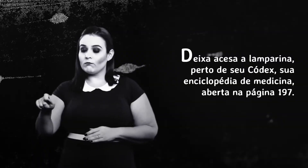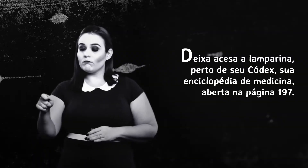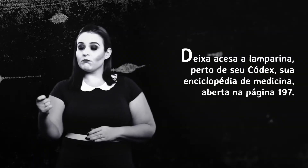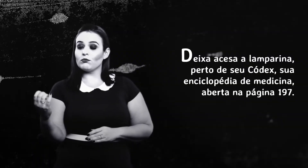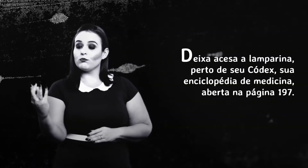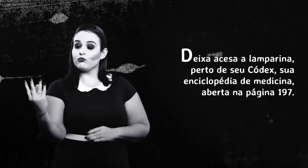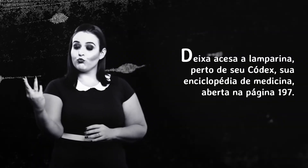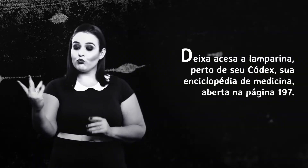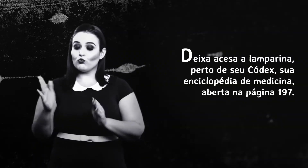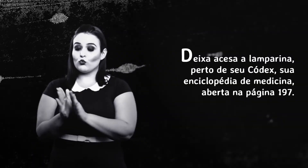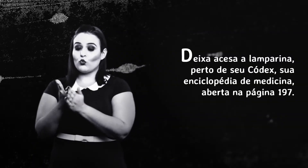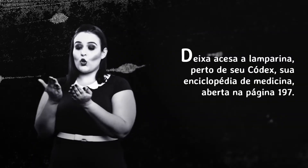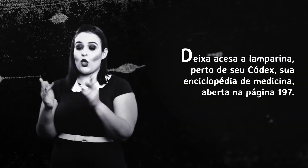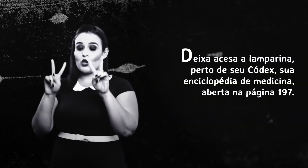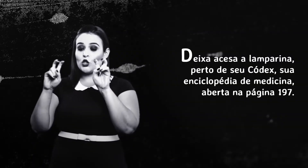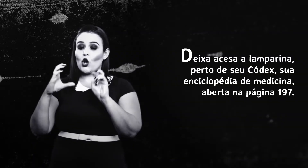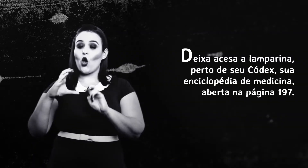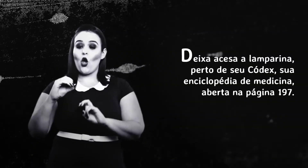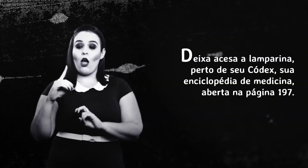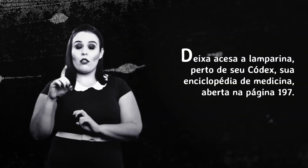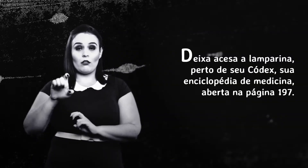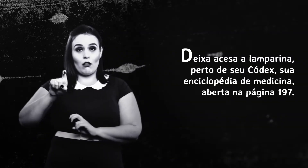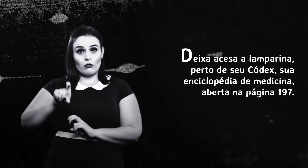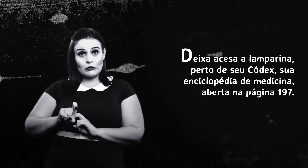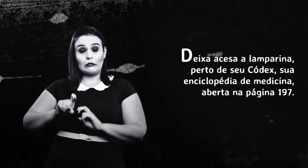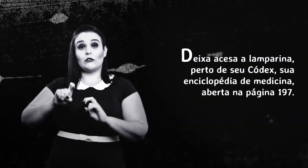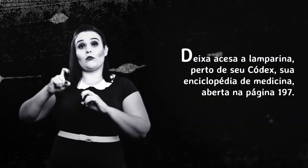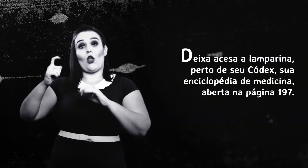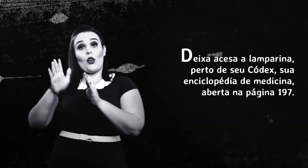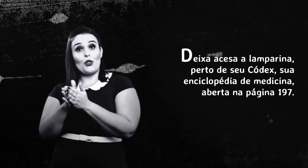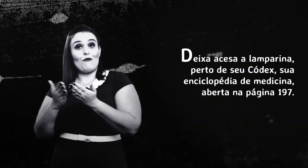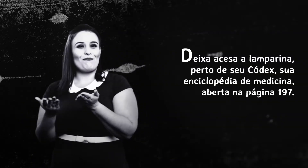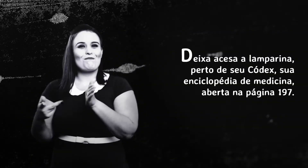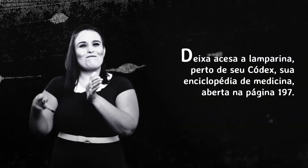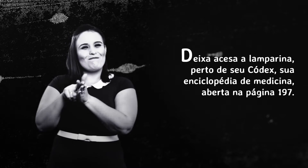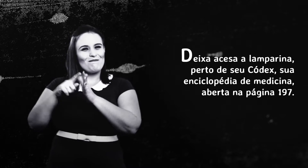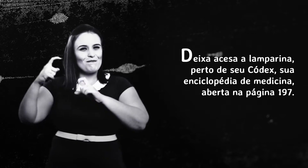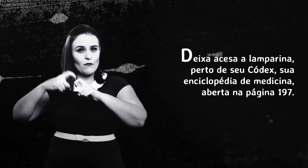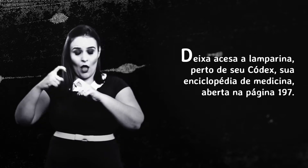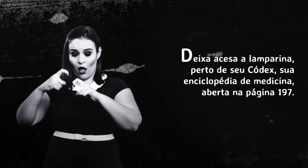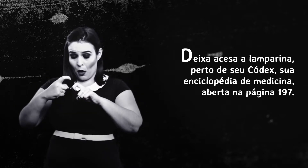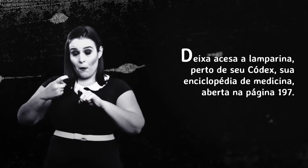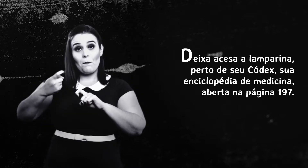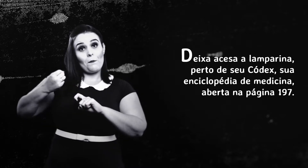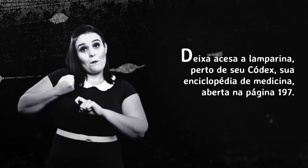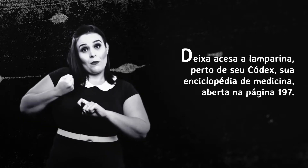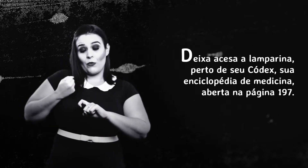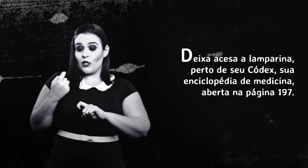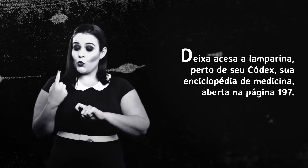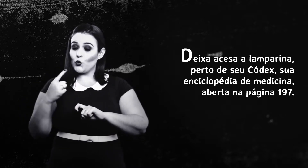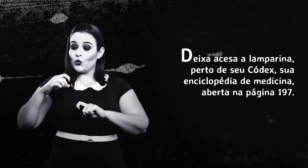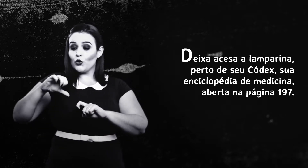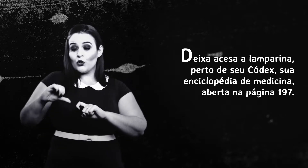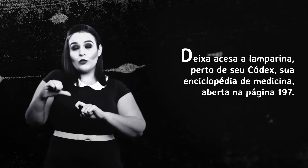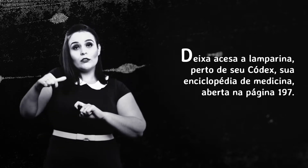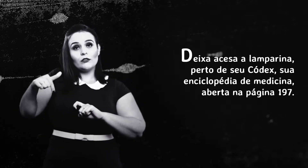acesa a lamparina perto de seu códex, sua enciclopédia de medicina, aberta na página